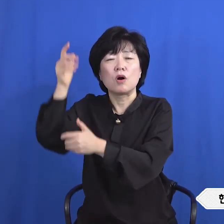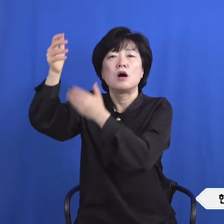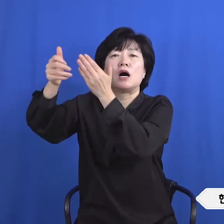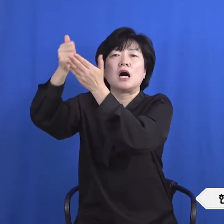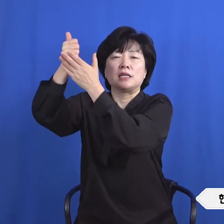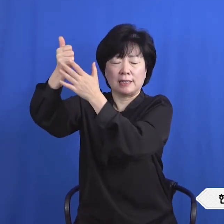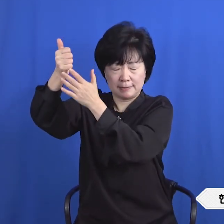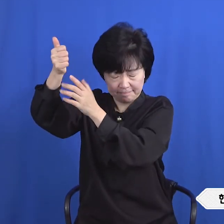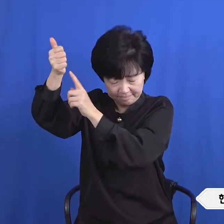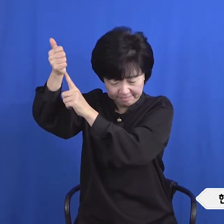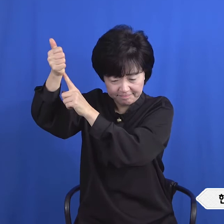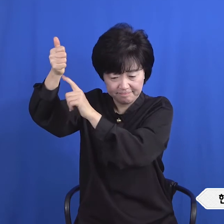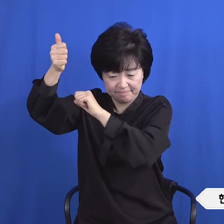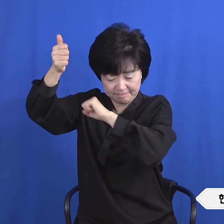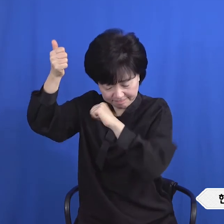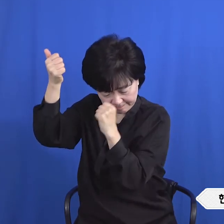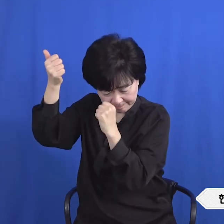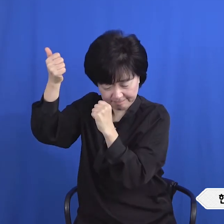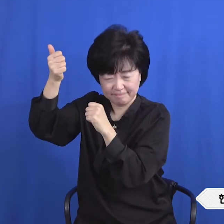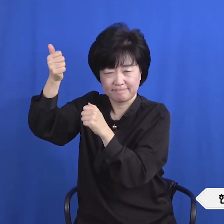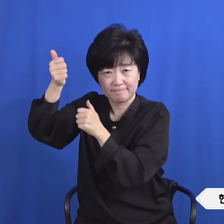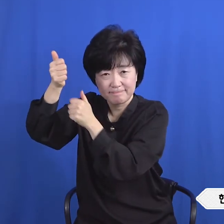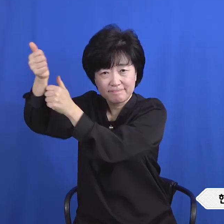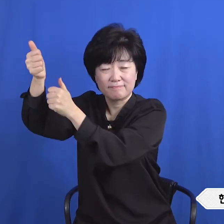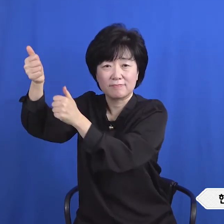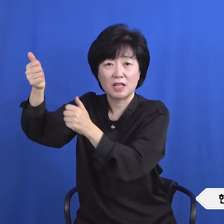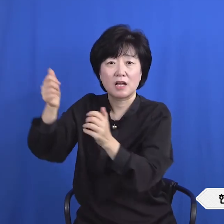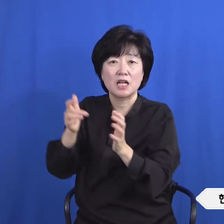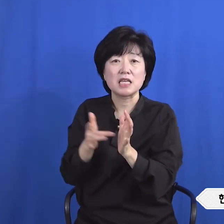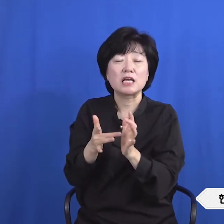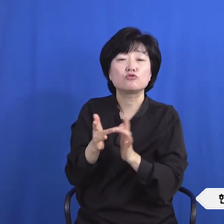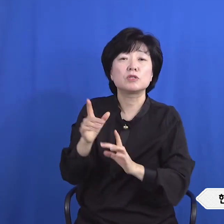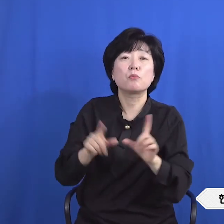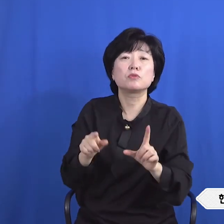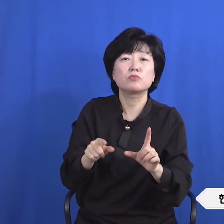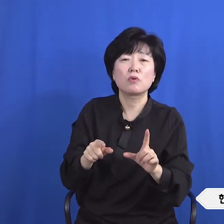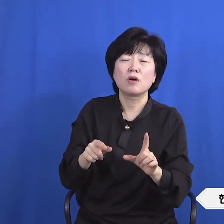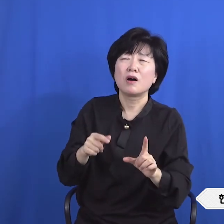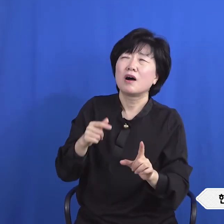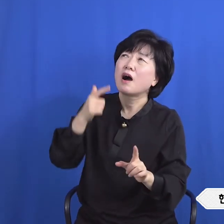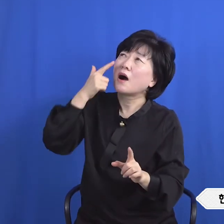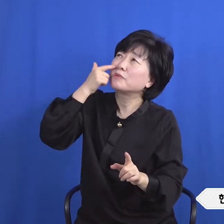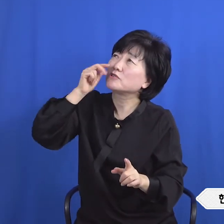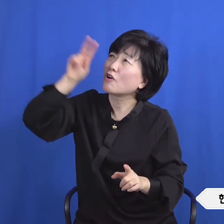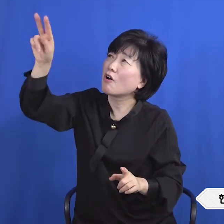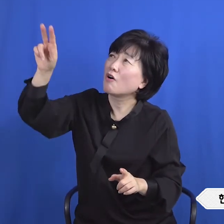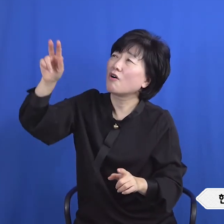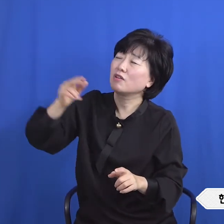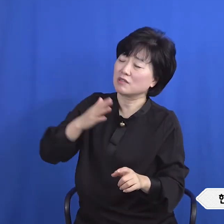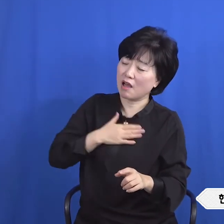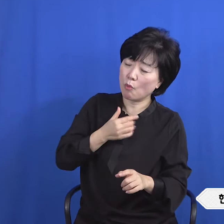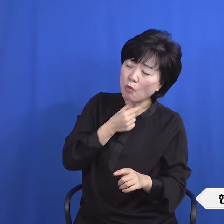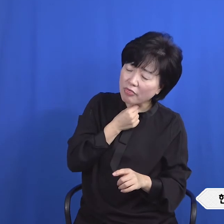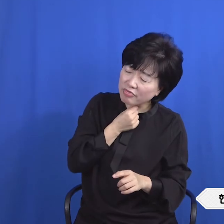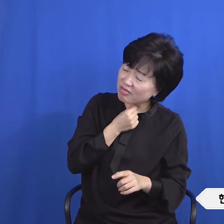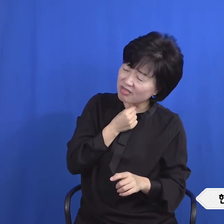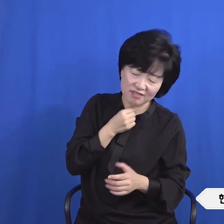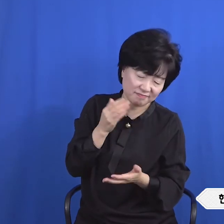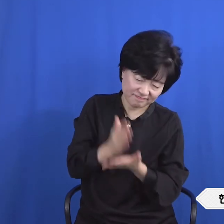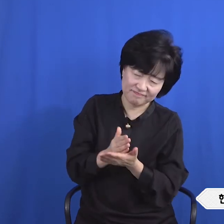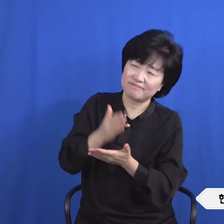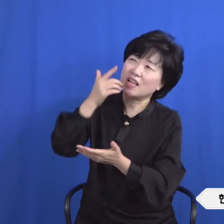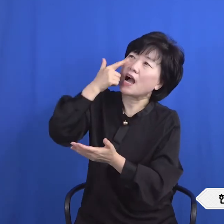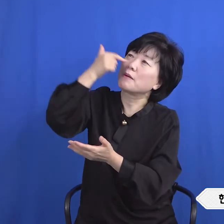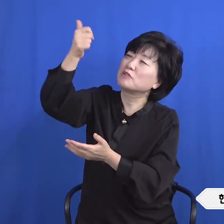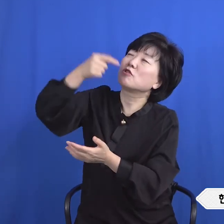수동적입니다. 우리 예수님도 아버지여 나의 원대로 마옵시고 아버지의 원대로 되기를